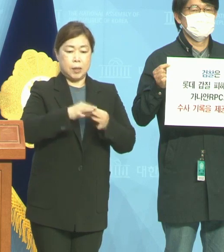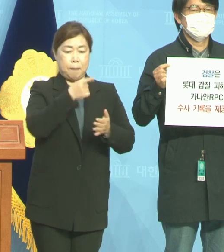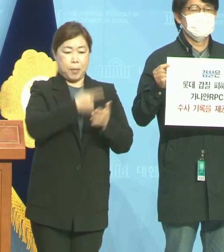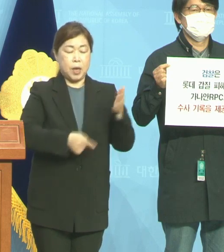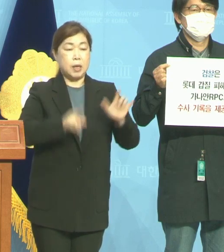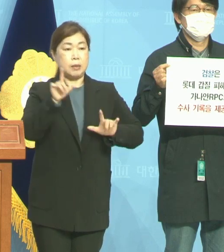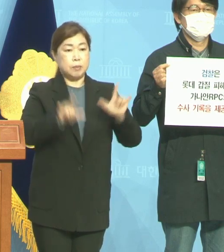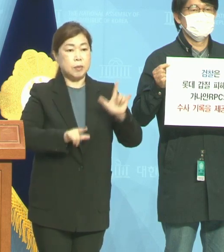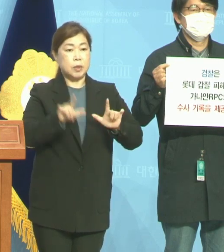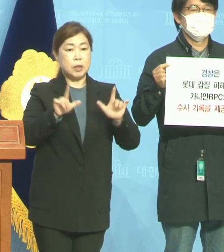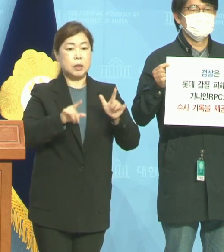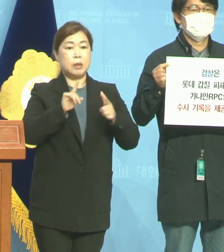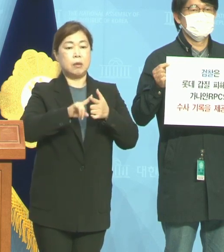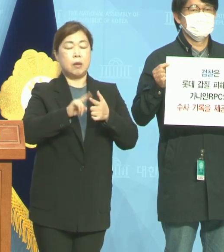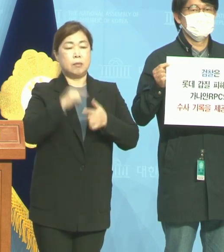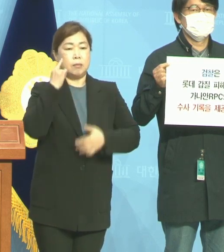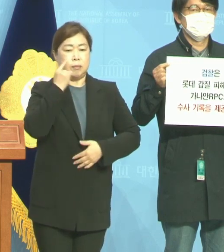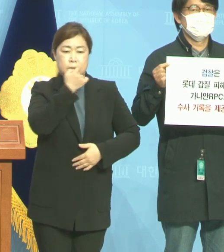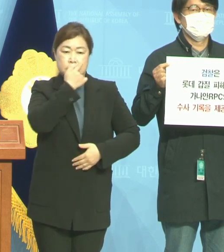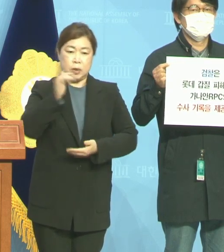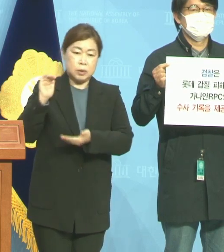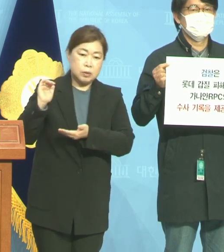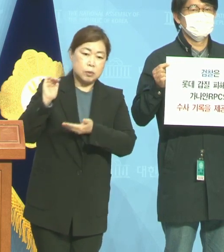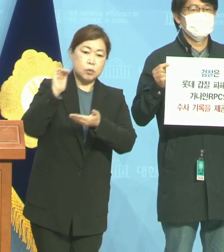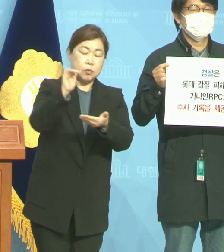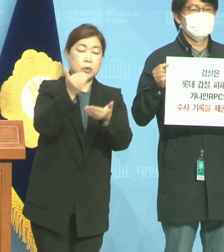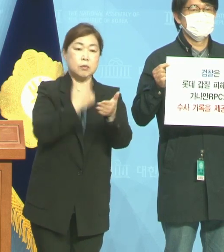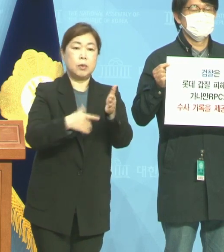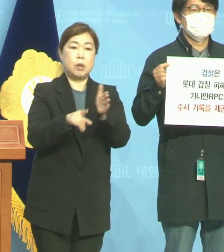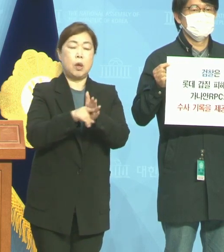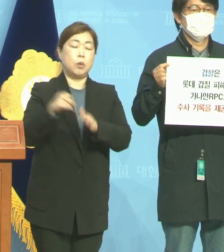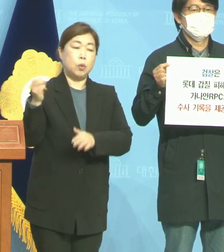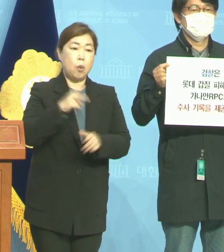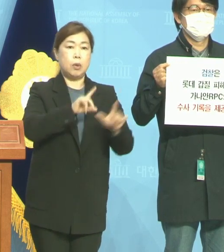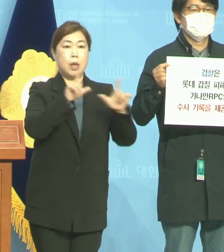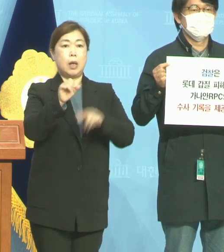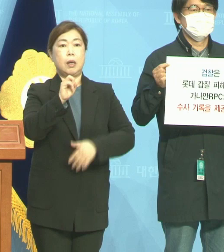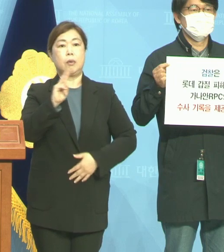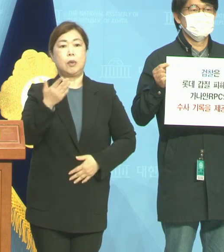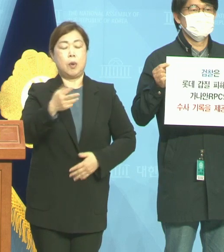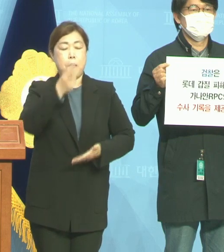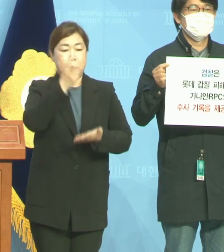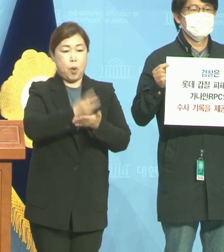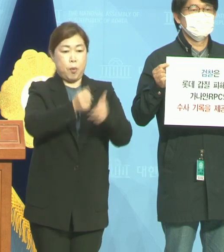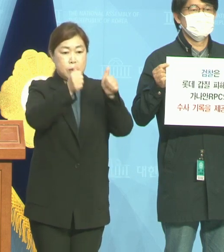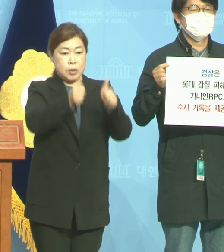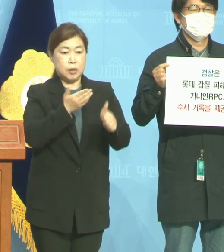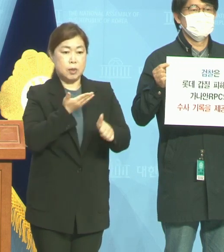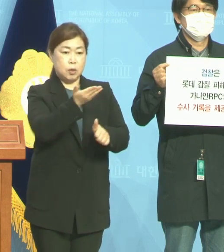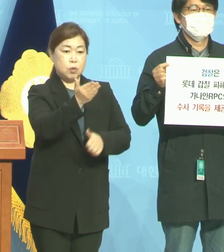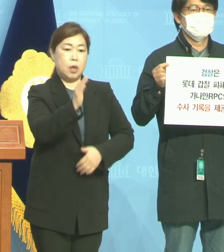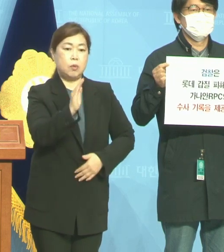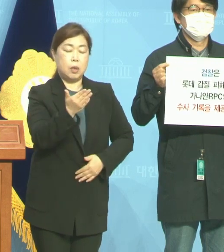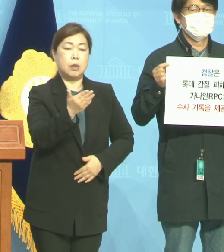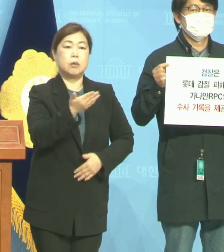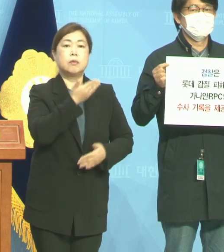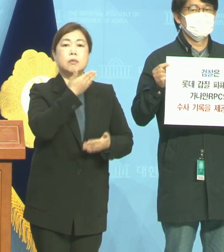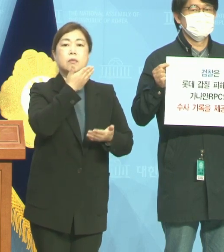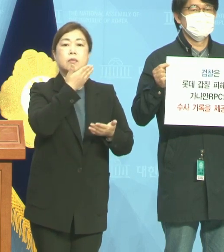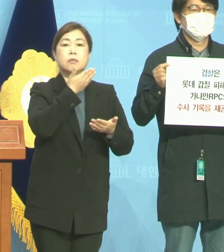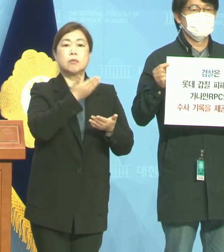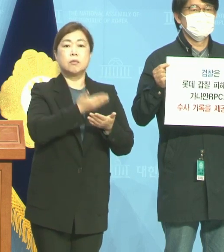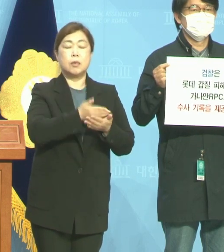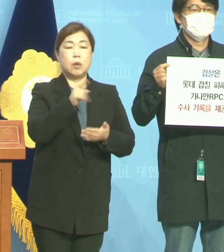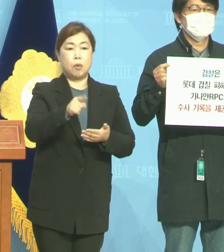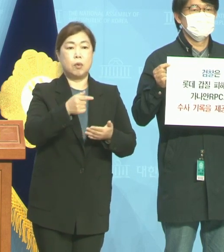입증하기 위해 또 다시 살아야 하기 위해 반드시 법원에 제출이 않은 핵심적이고